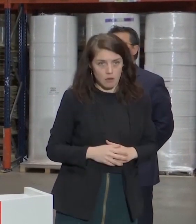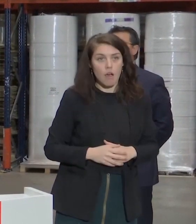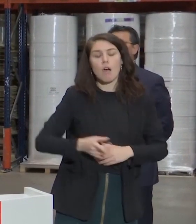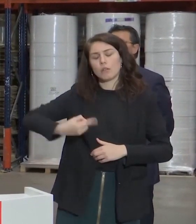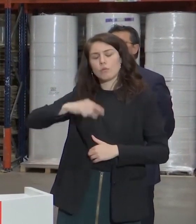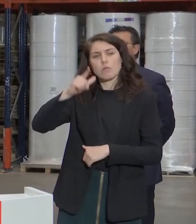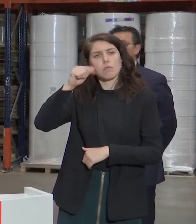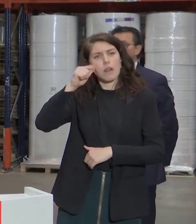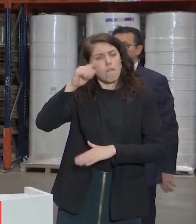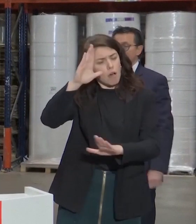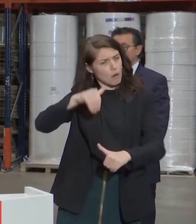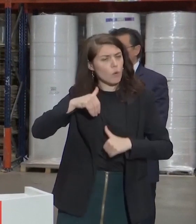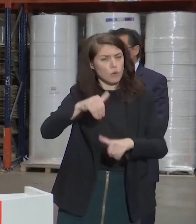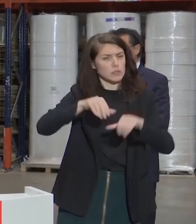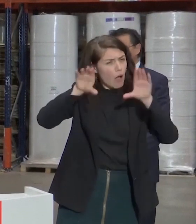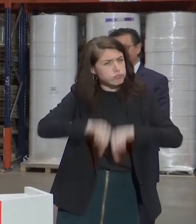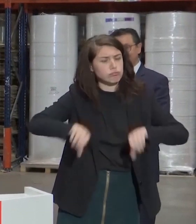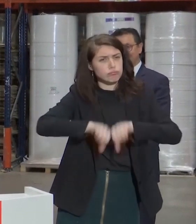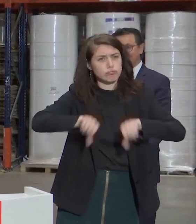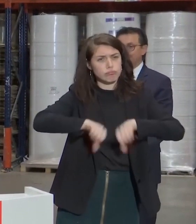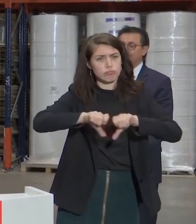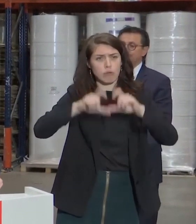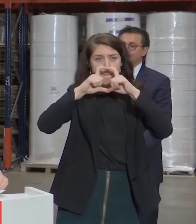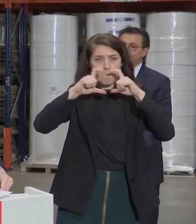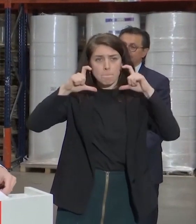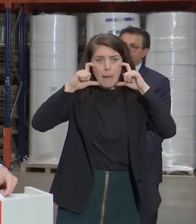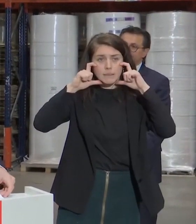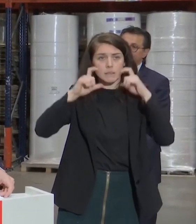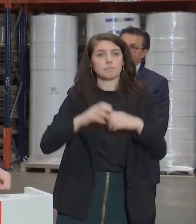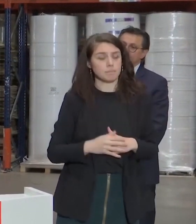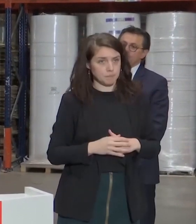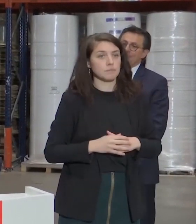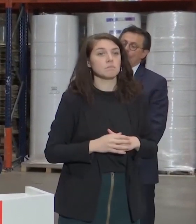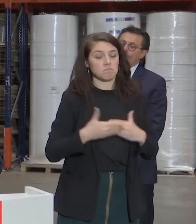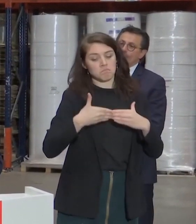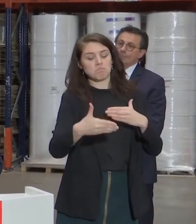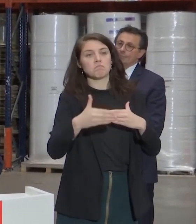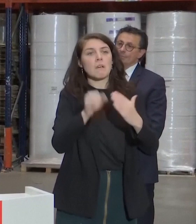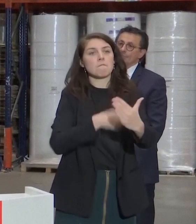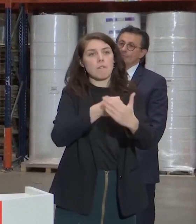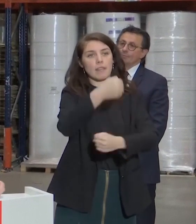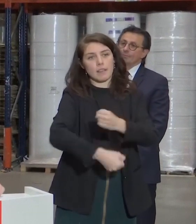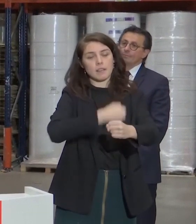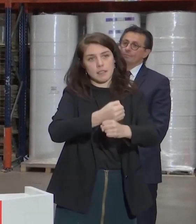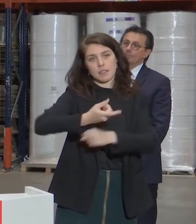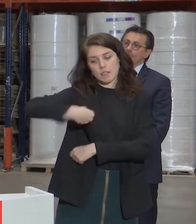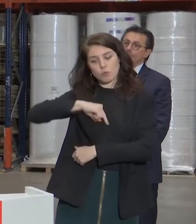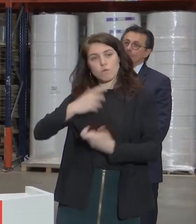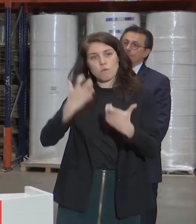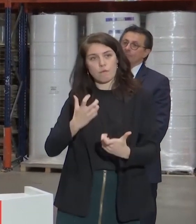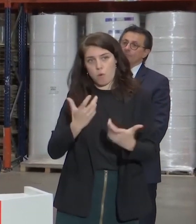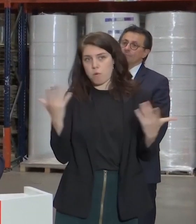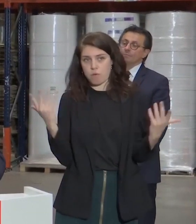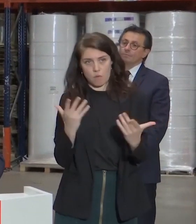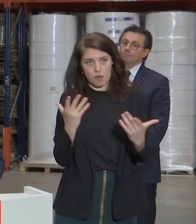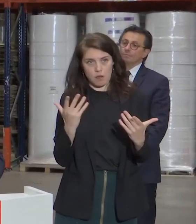maior fábrica de máscaras em França, na região de Angers. Macron anunciou que o país vai triplicar a produção de modo a tornar-se independente